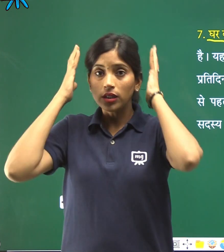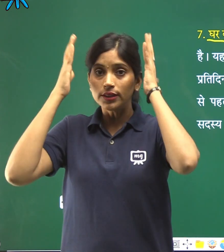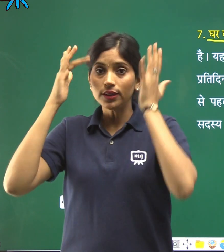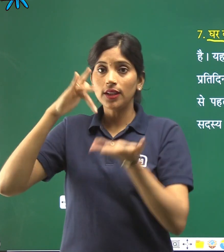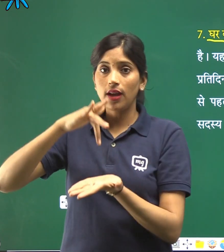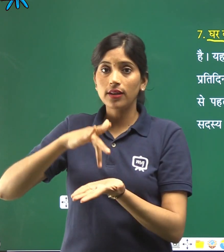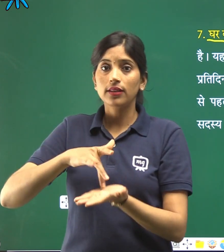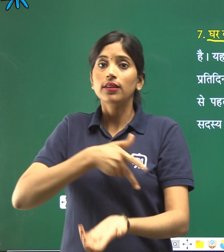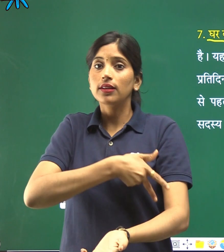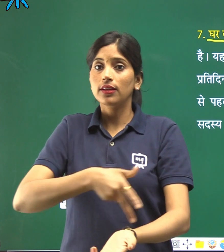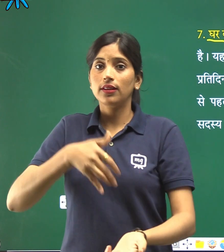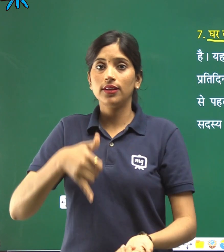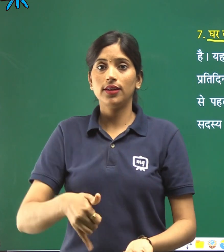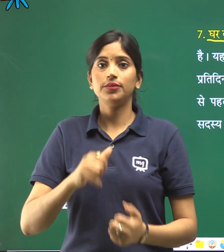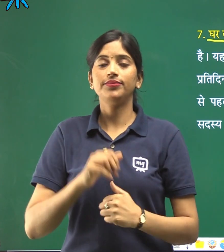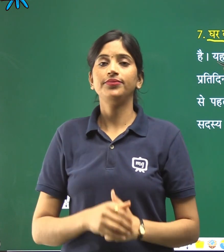घर है।